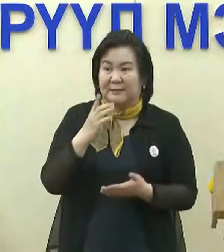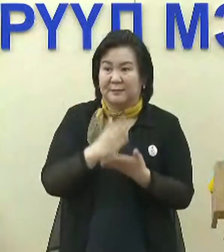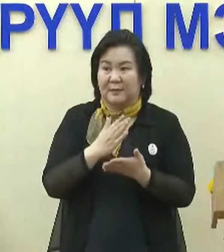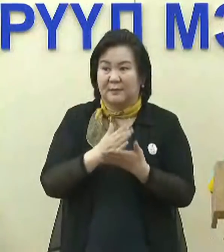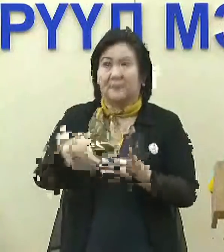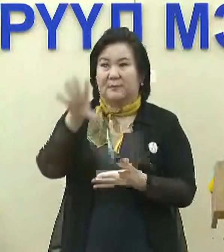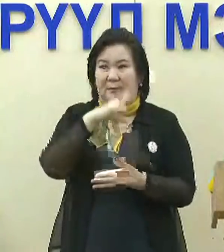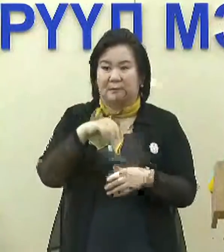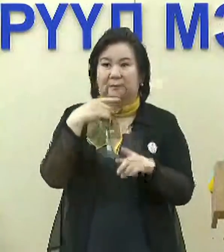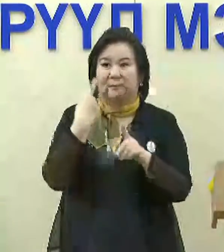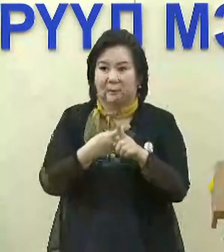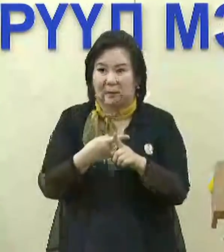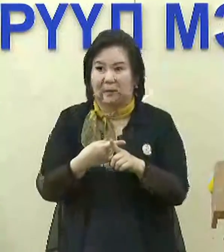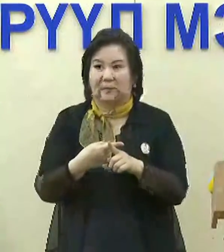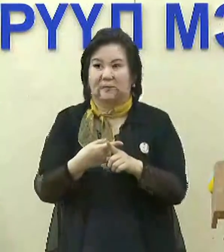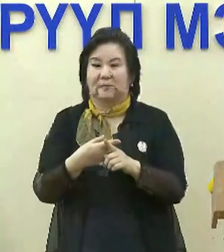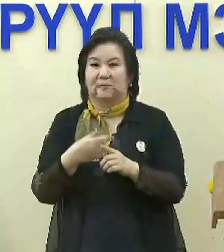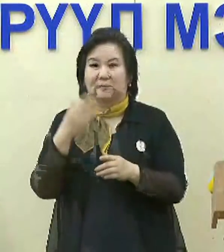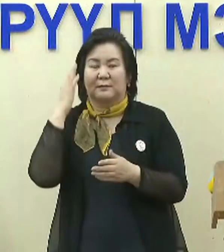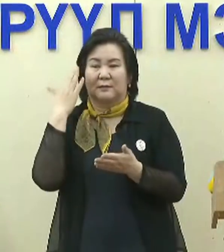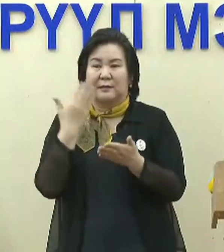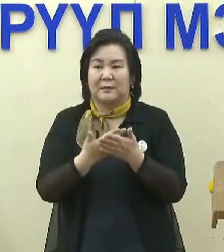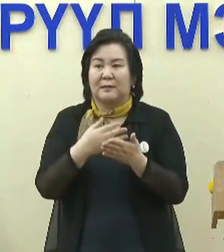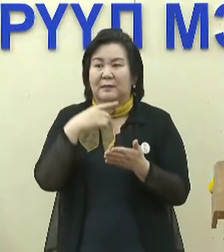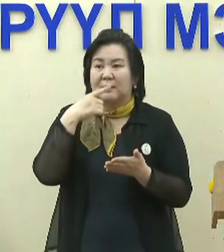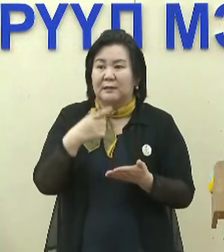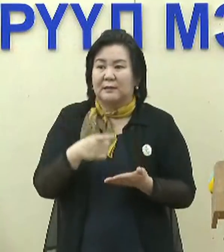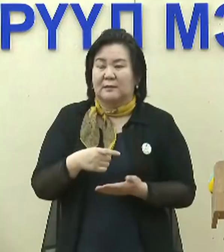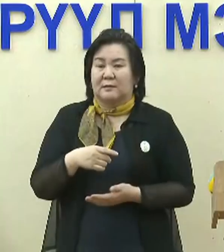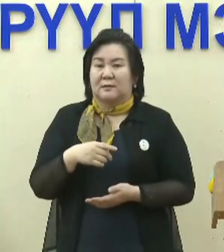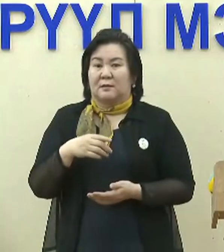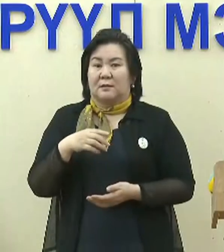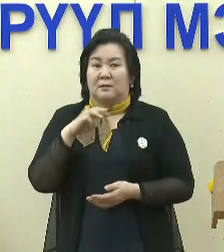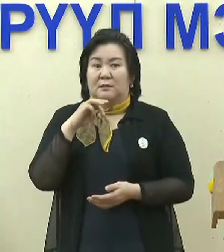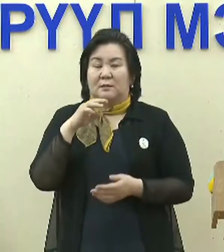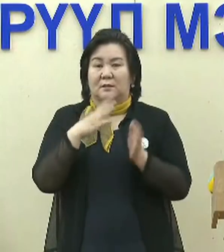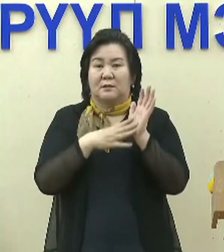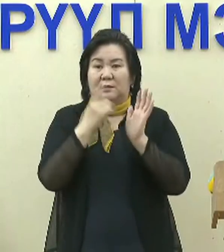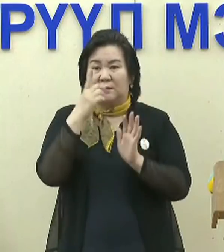өнөөдөр бас дахиад та бүхэнд сануулах үүднээс хэлье. Сос мед эмлег дээр